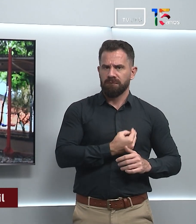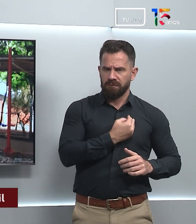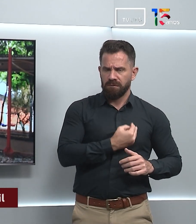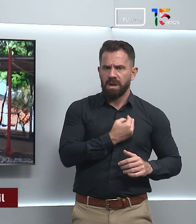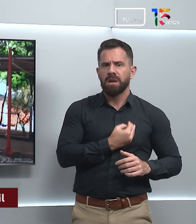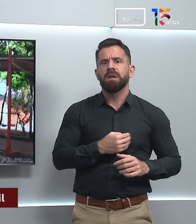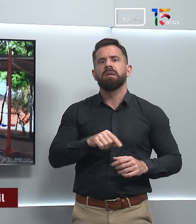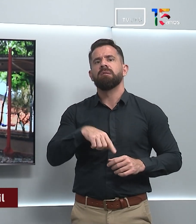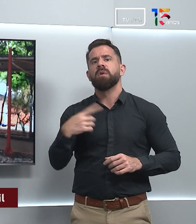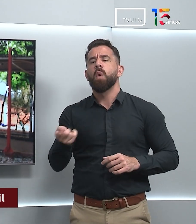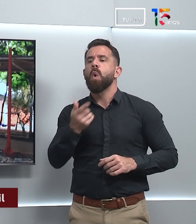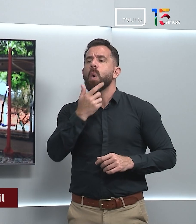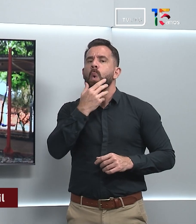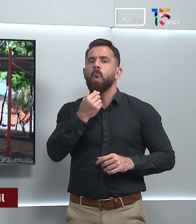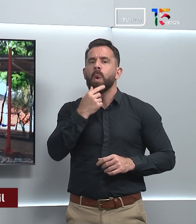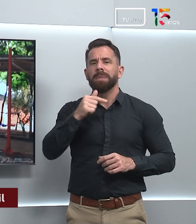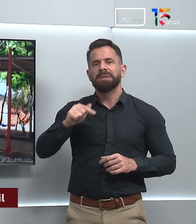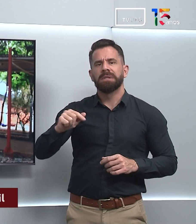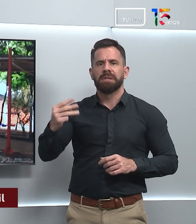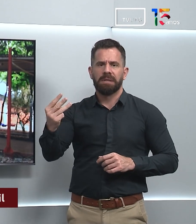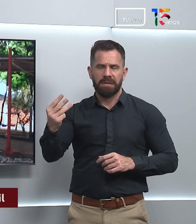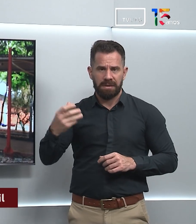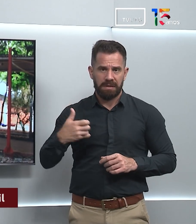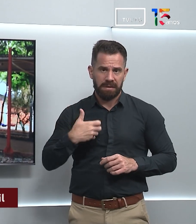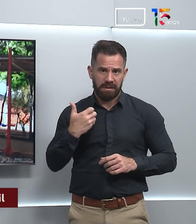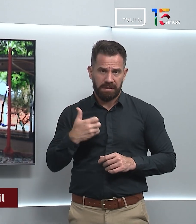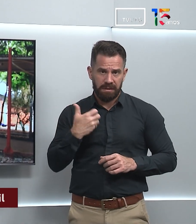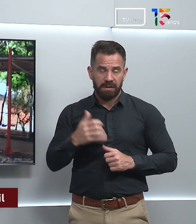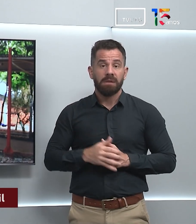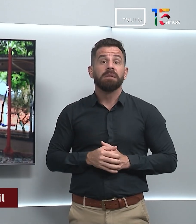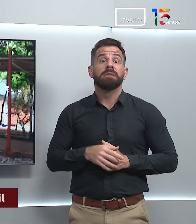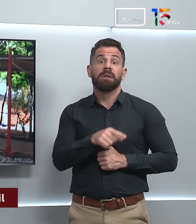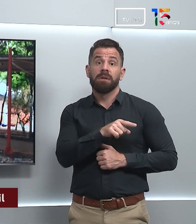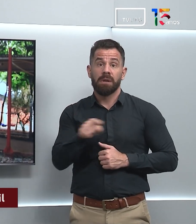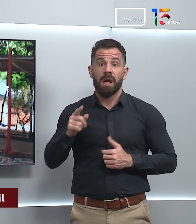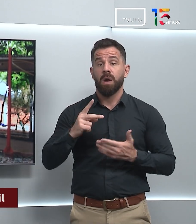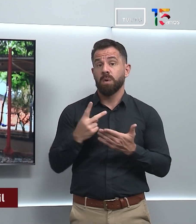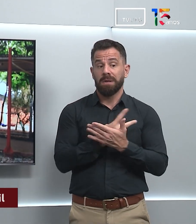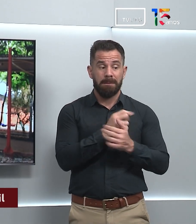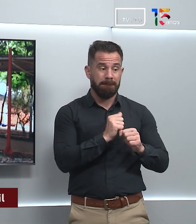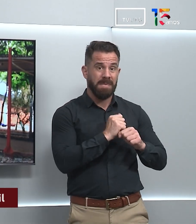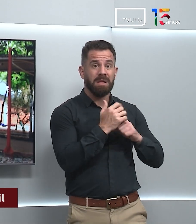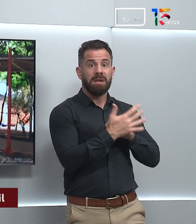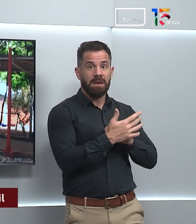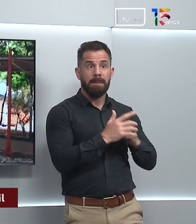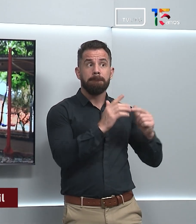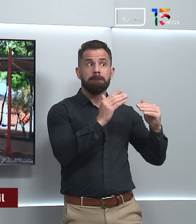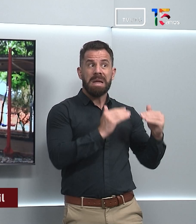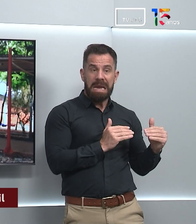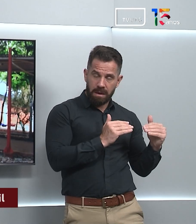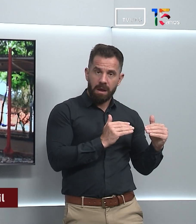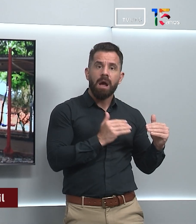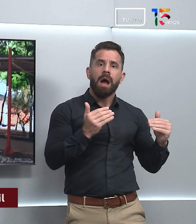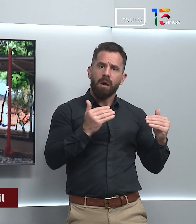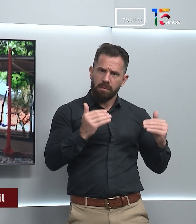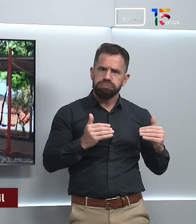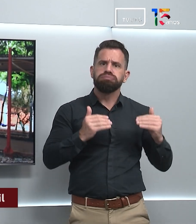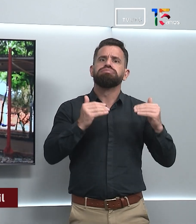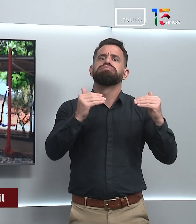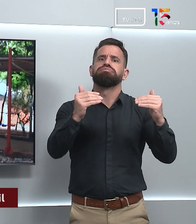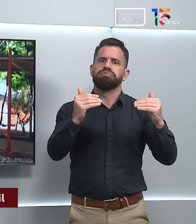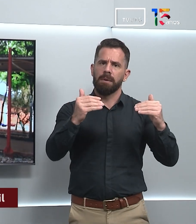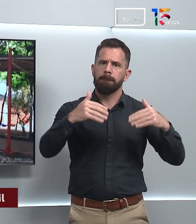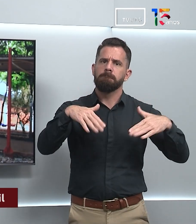tinha diminuído devido à pandemia em 2021, mas começou a se recuperar em 2022 e já superou a marca